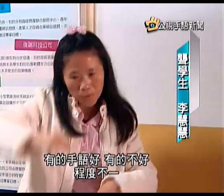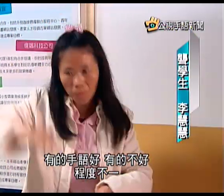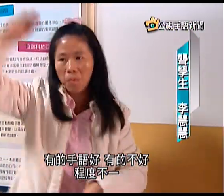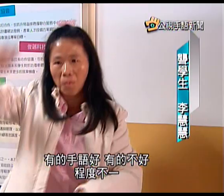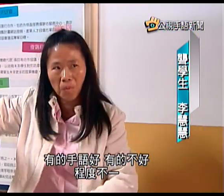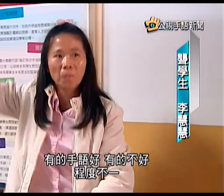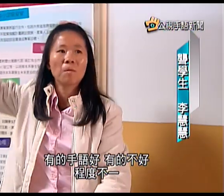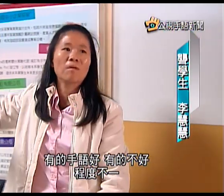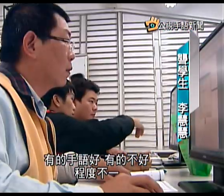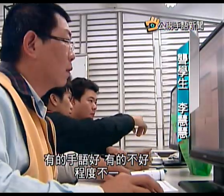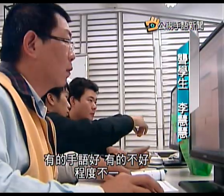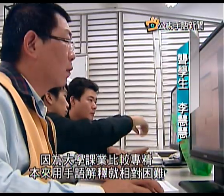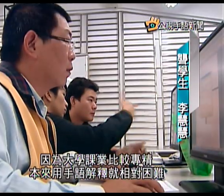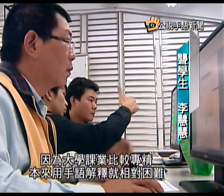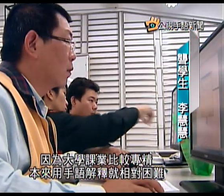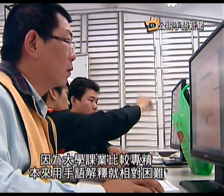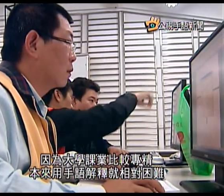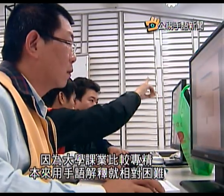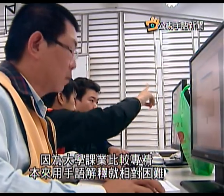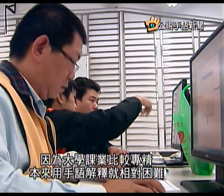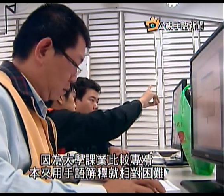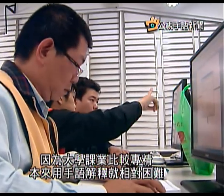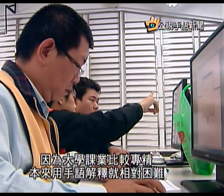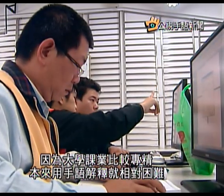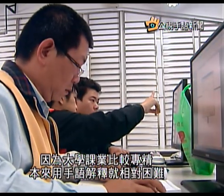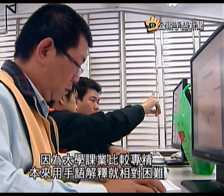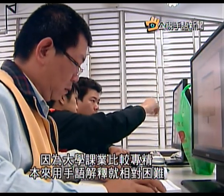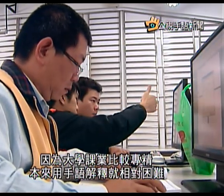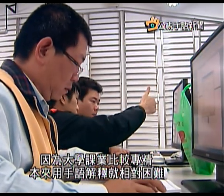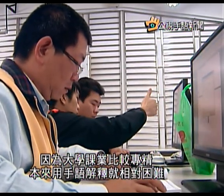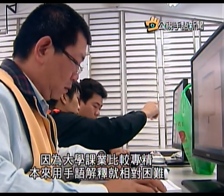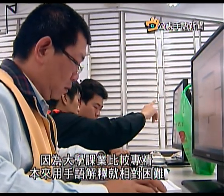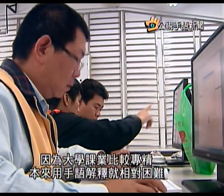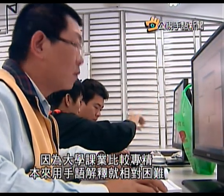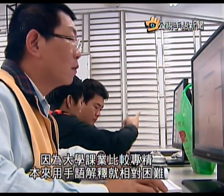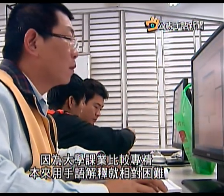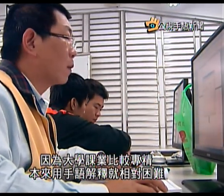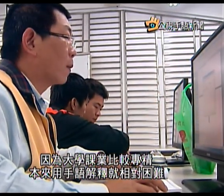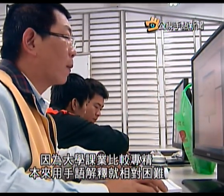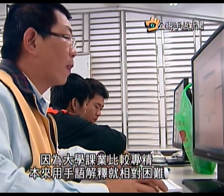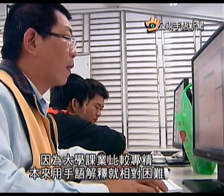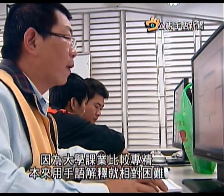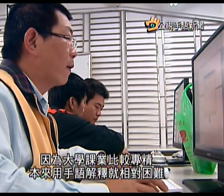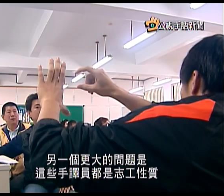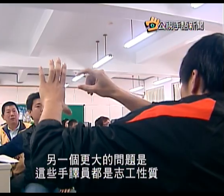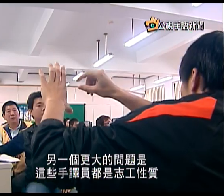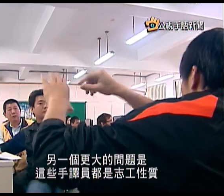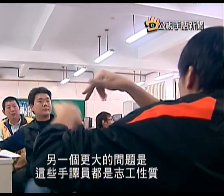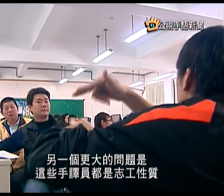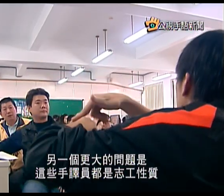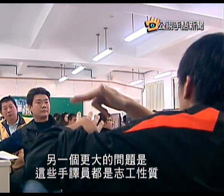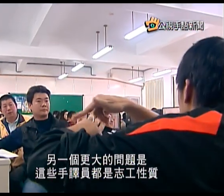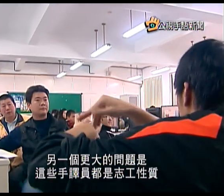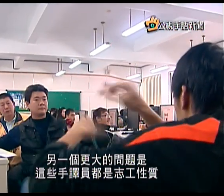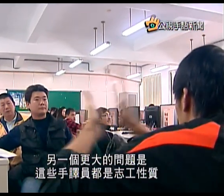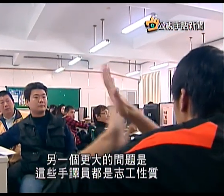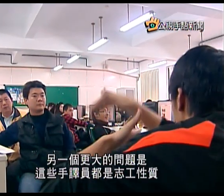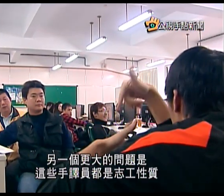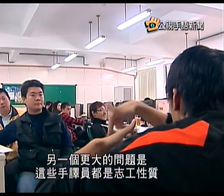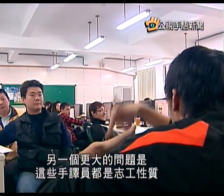不一。 因为大学课业比较专精，本来用手语解释就相对困难，而另一个更大的问题，这些手译员都是志